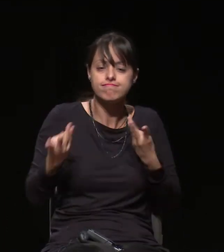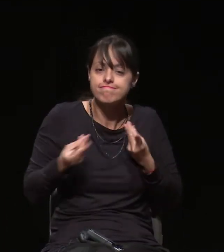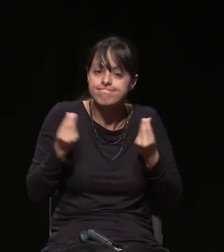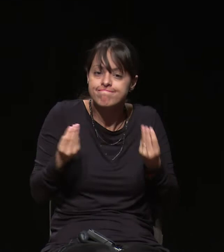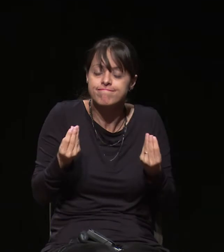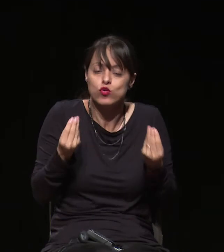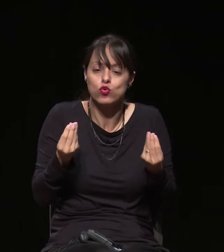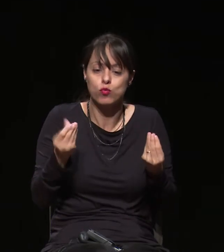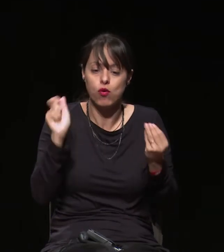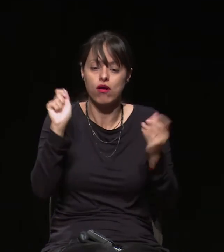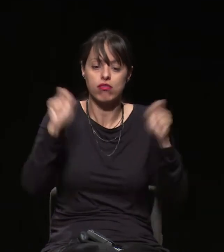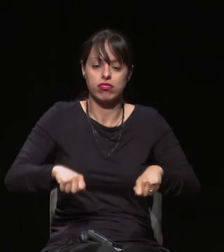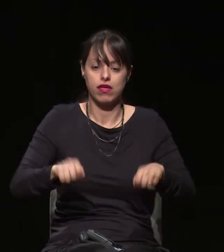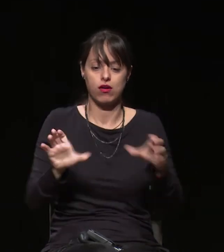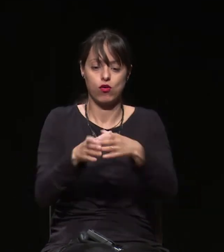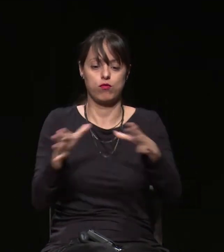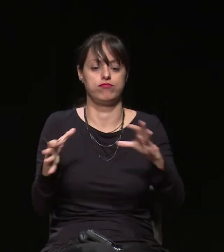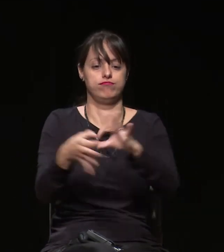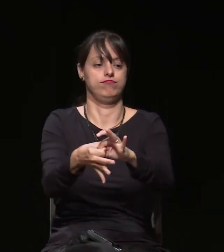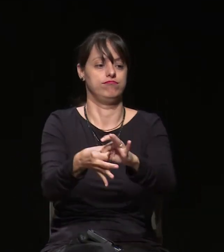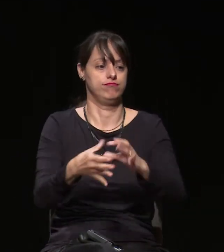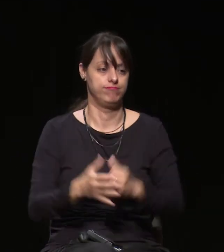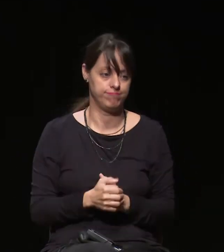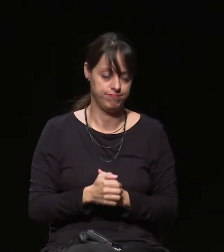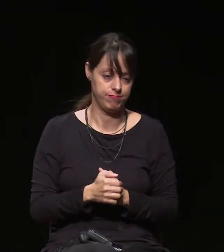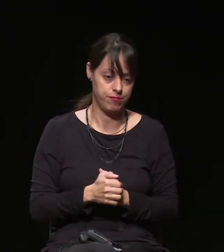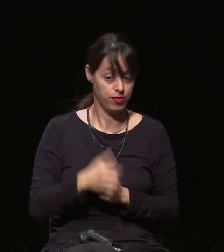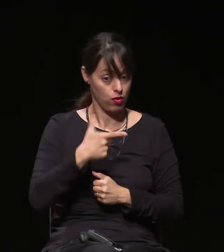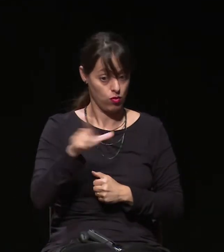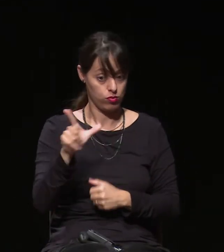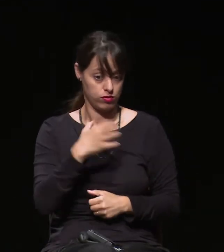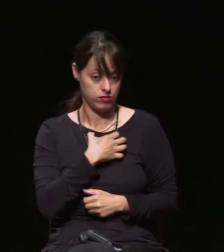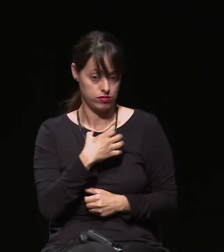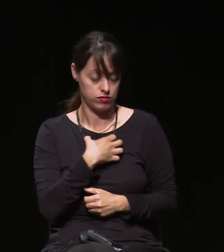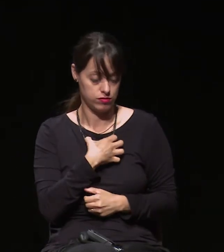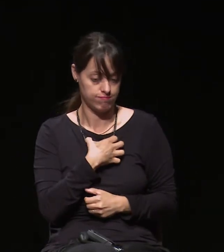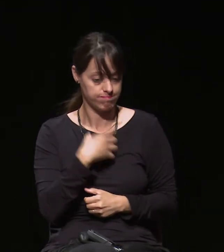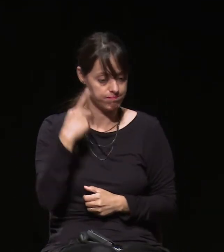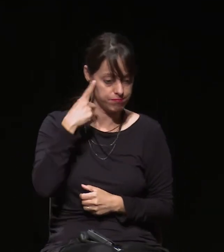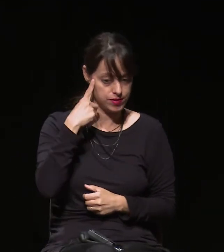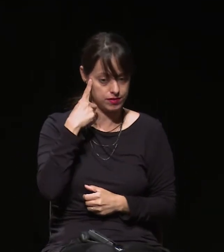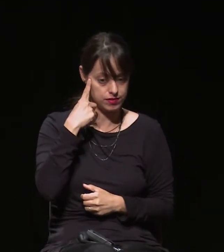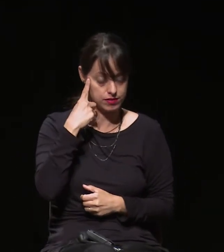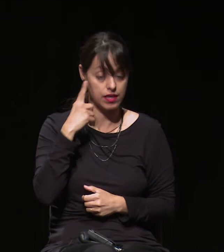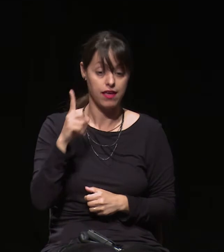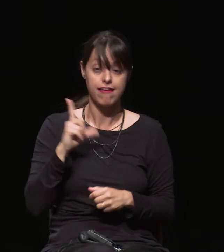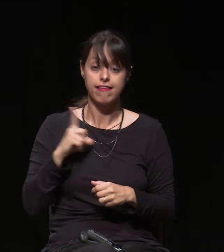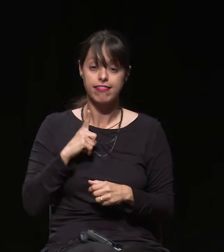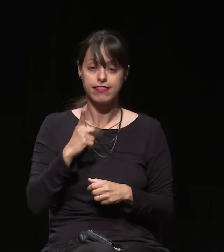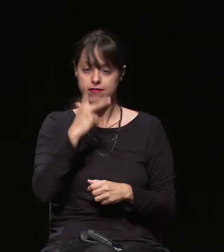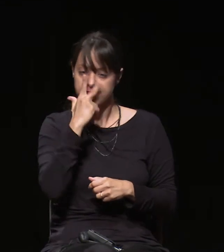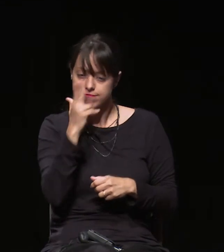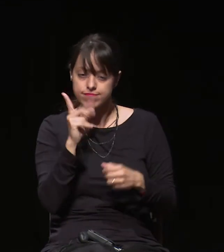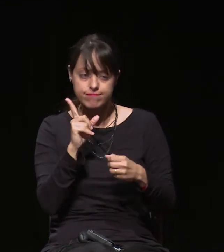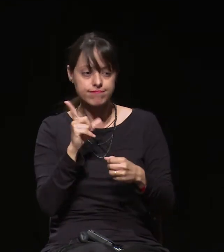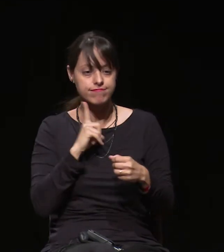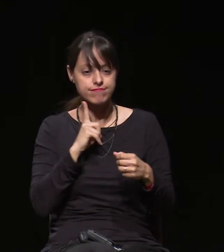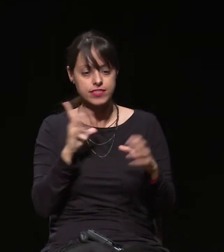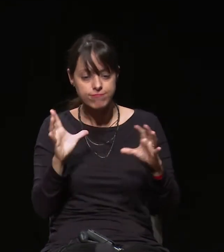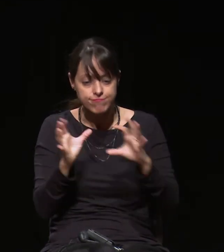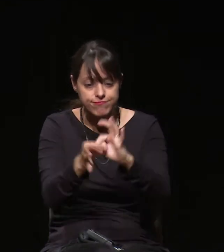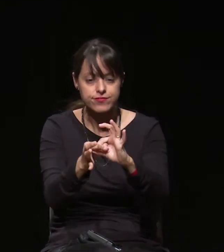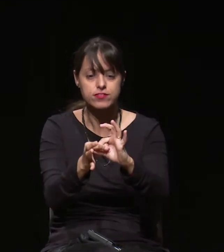vínculo. Dito de outra maneira, em que contextos esses vínculos acabam por atenuar